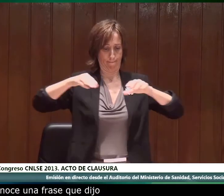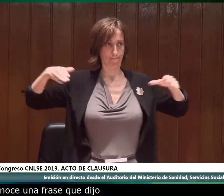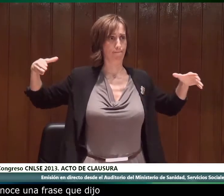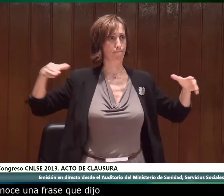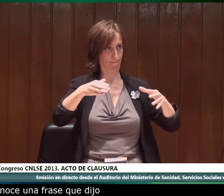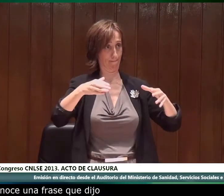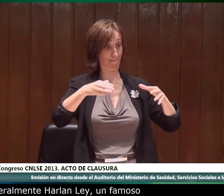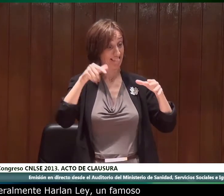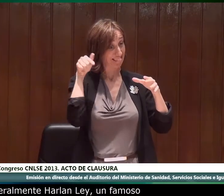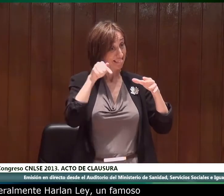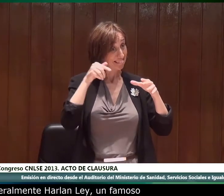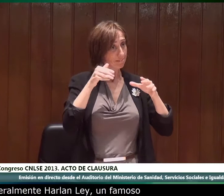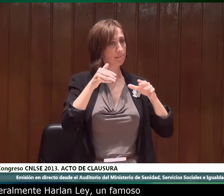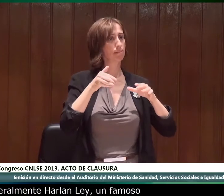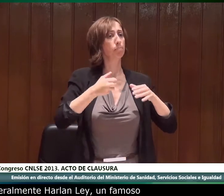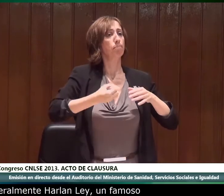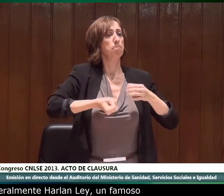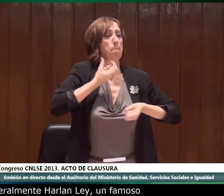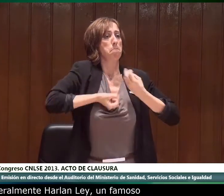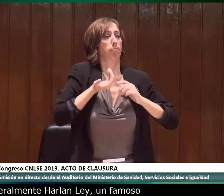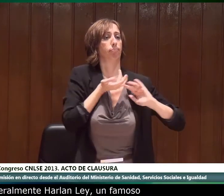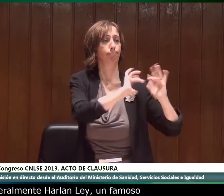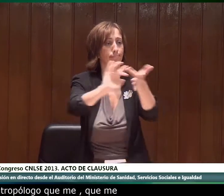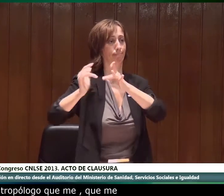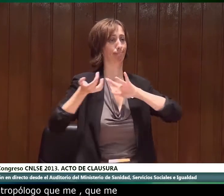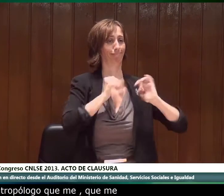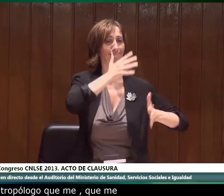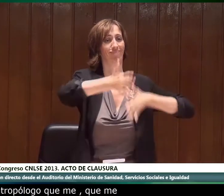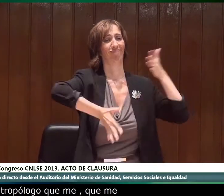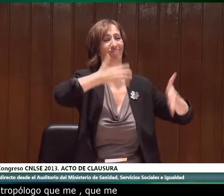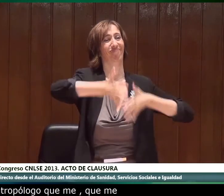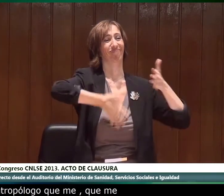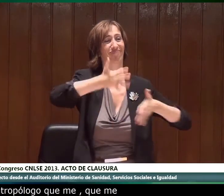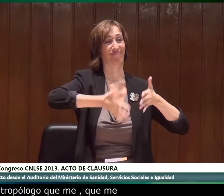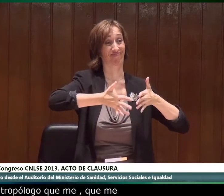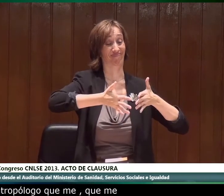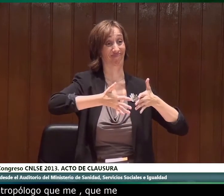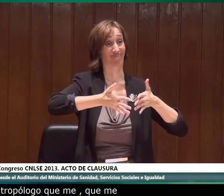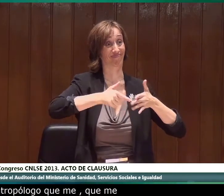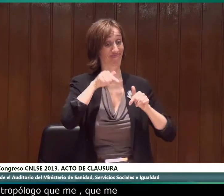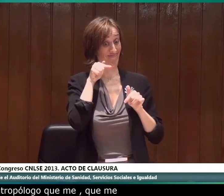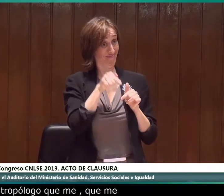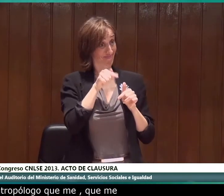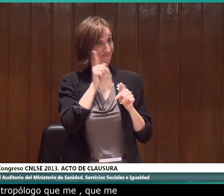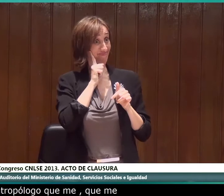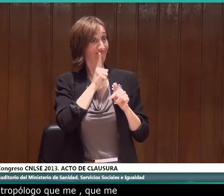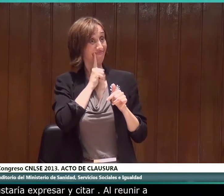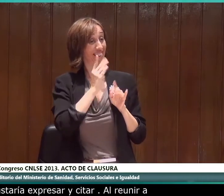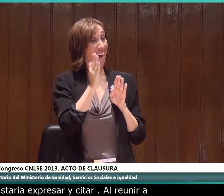los sordos que antes vivían aislados se crearon las condiciones necesarias para que pudieran desarrollarse